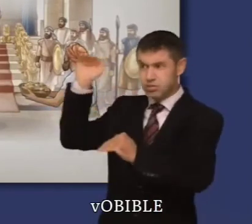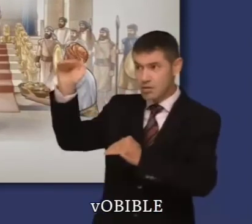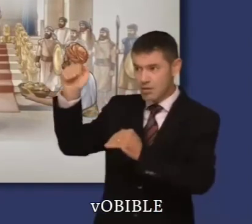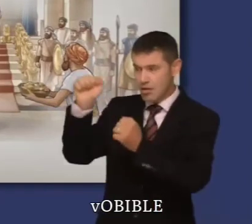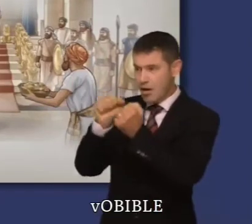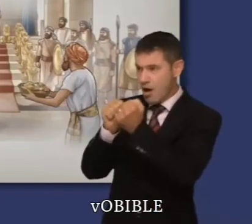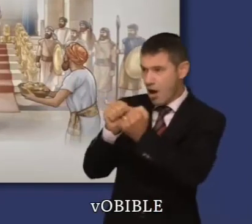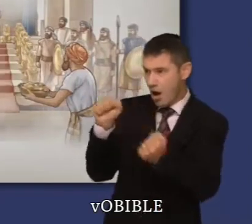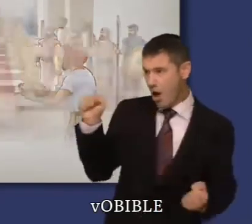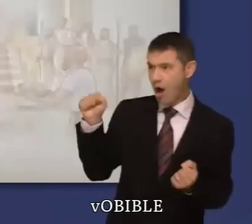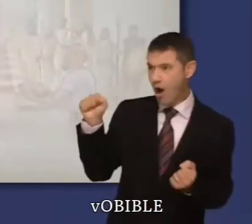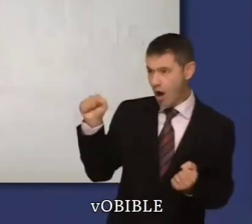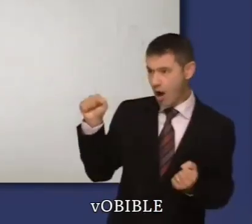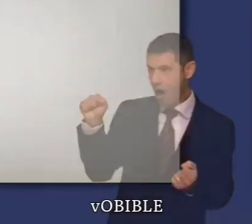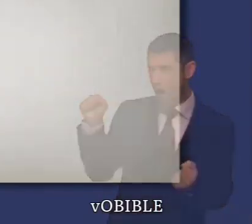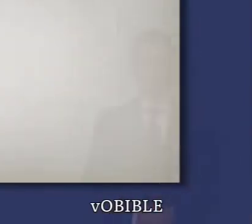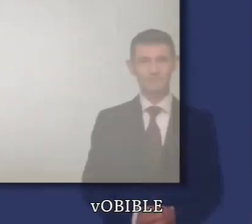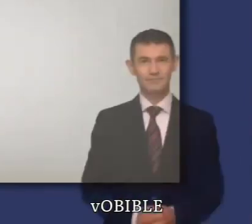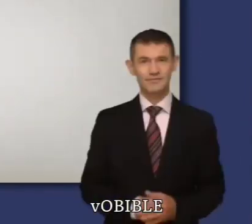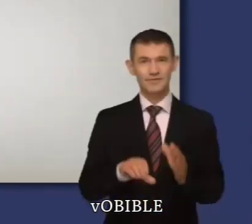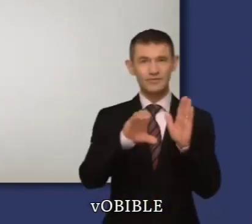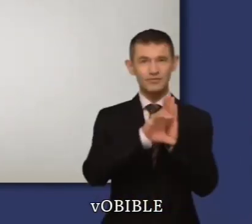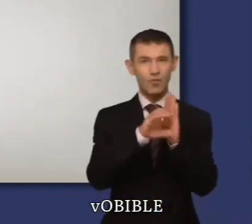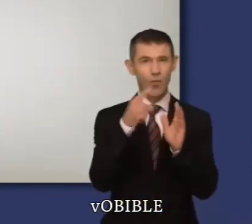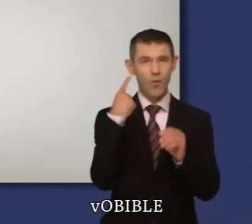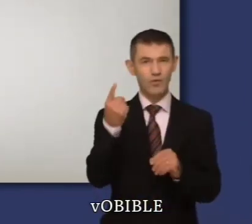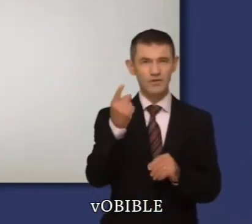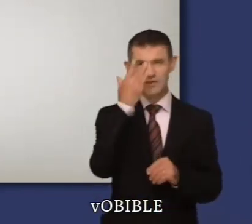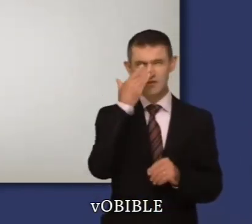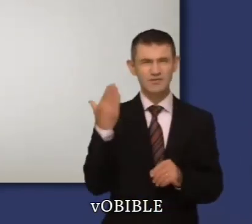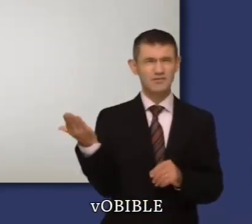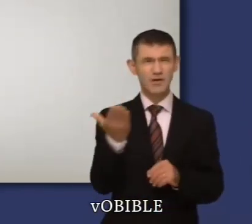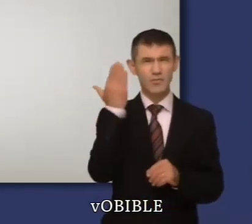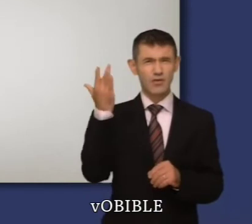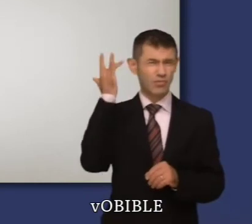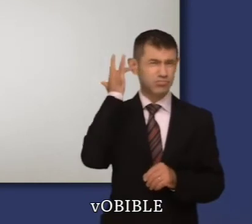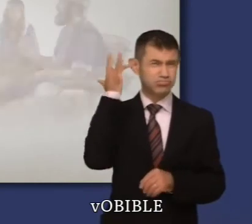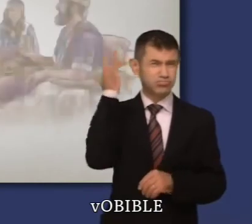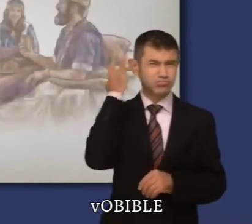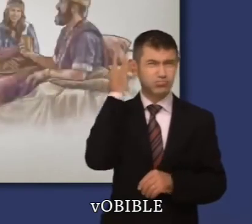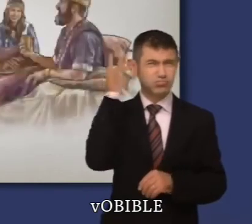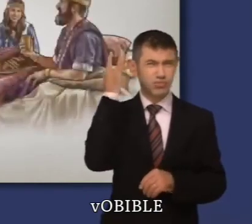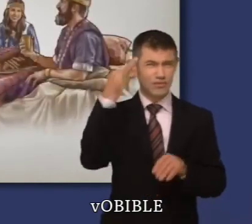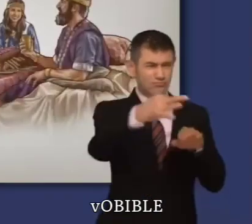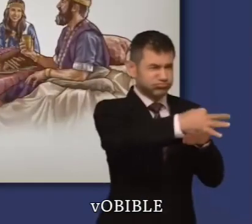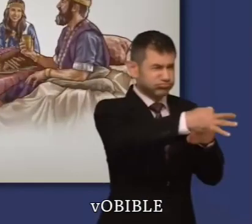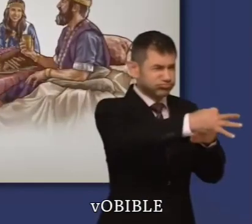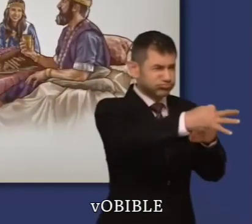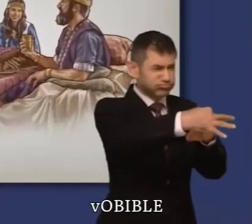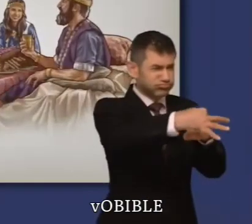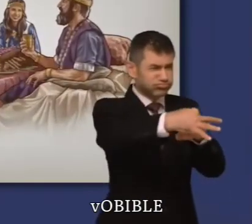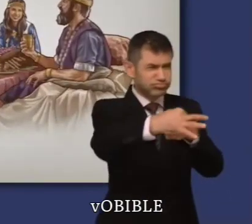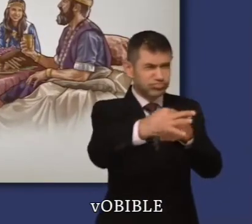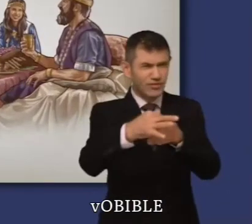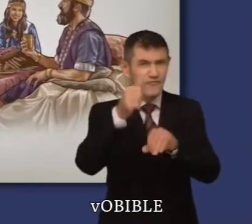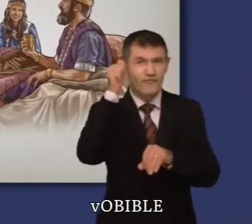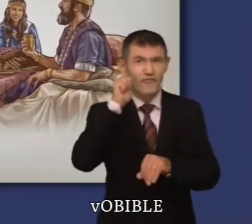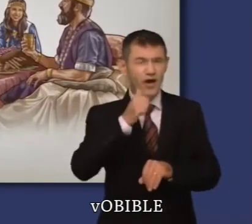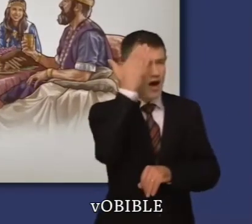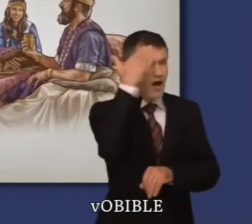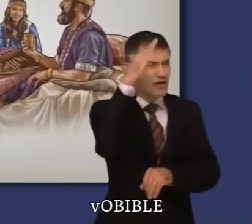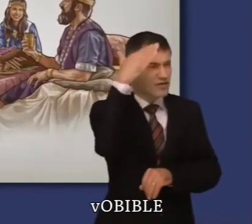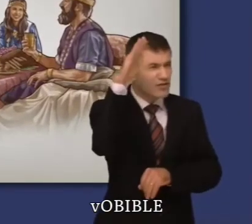Au chapitre 1, Salomon est oint comme roi. Au chapitre 3, Jéhovah accorde au roi Salomon une